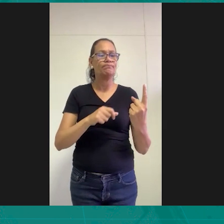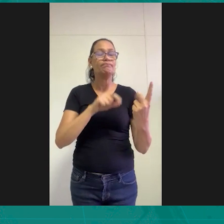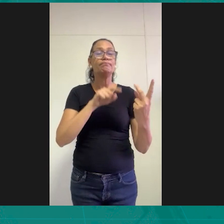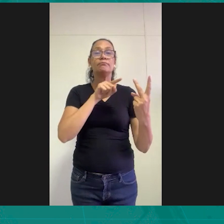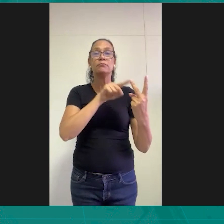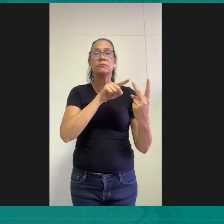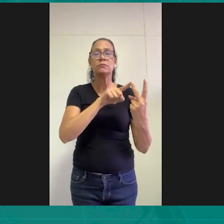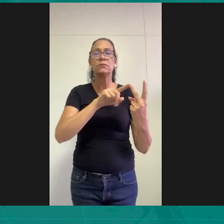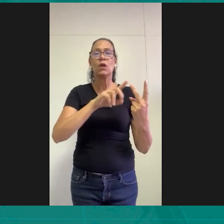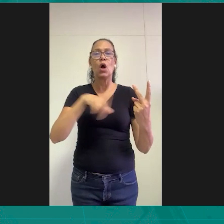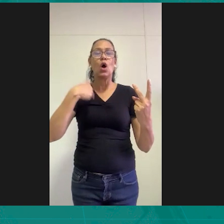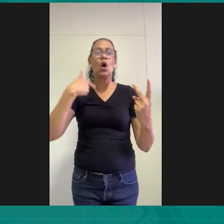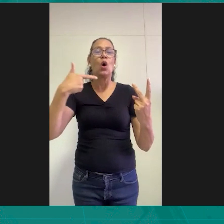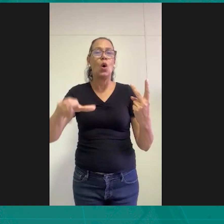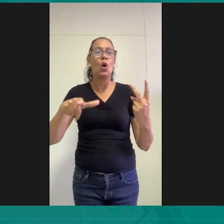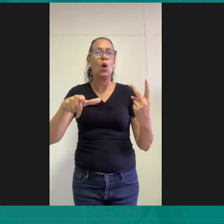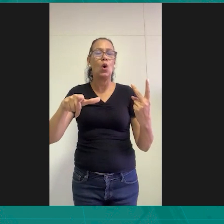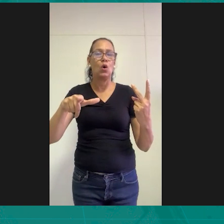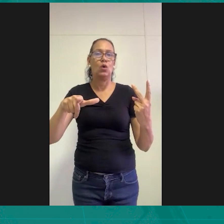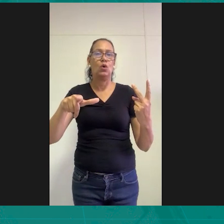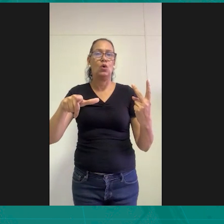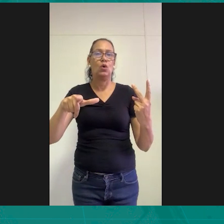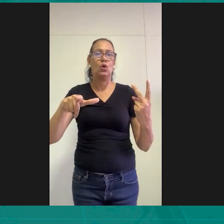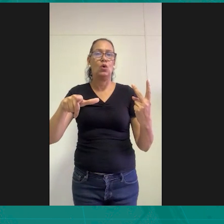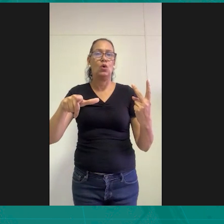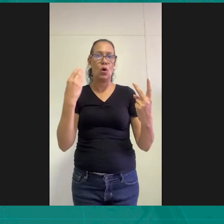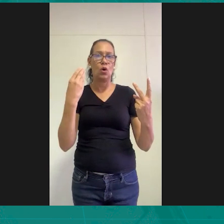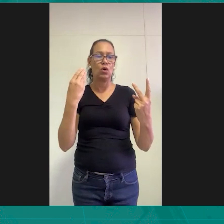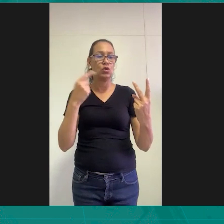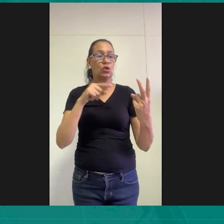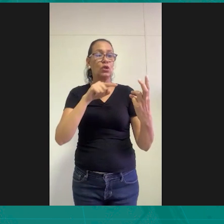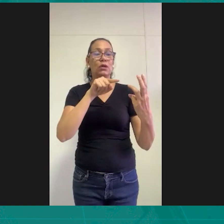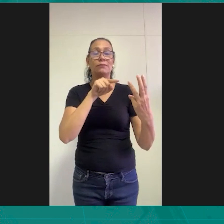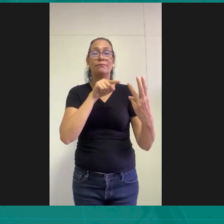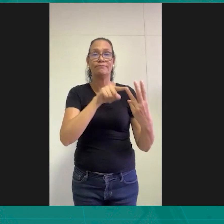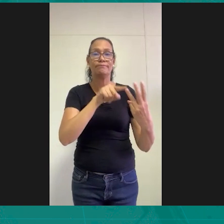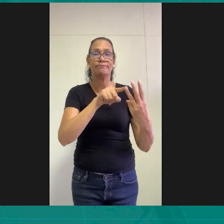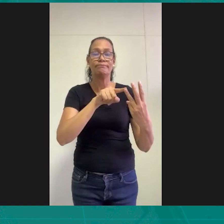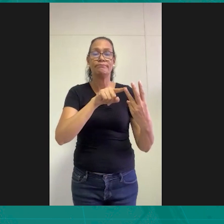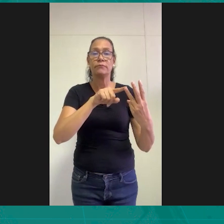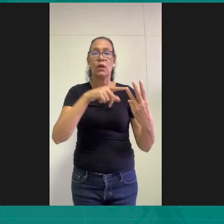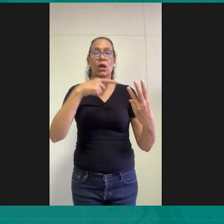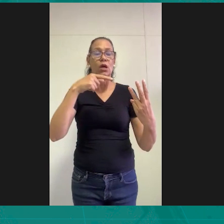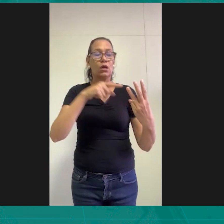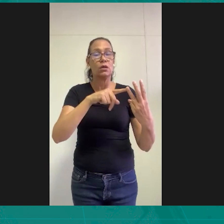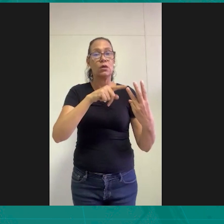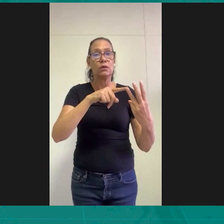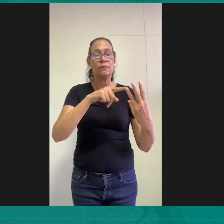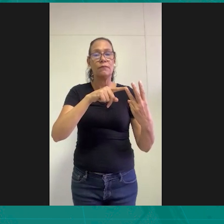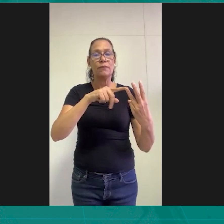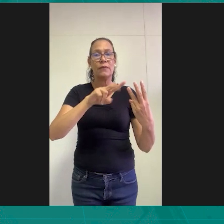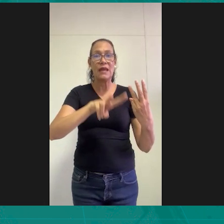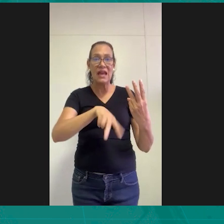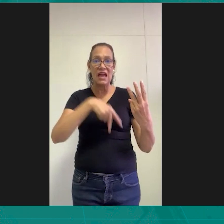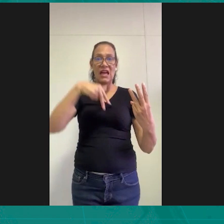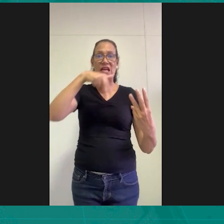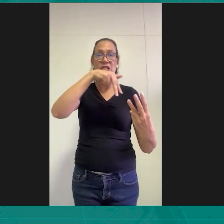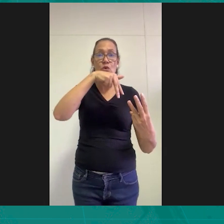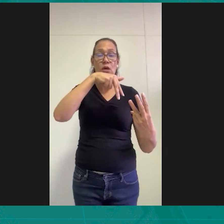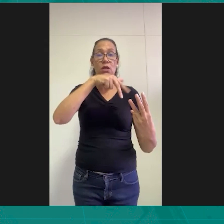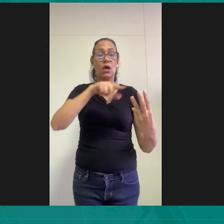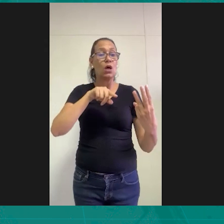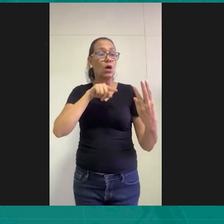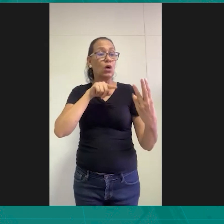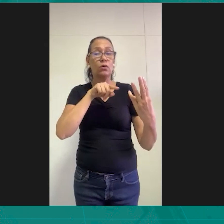um elemento, até o sofrimento de Jesus é um elemento necessários, né? São todos elementos necessários